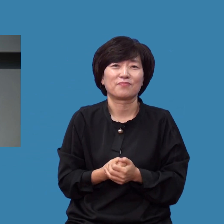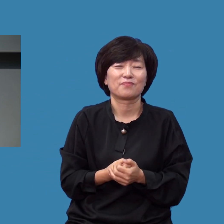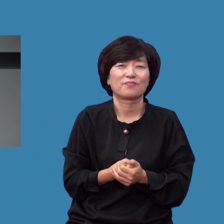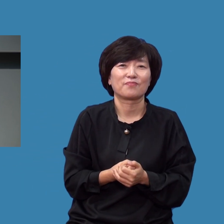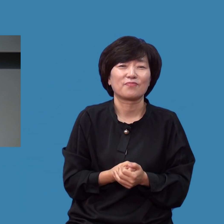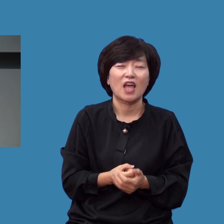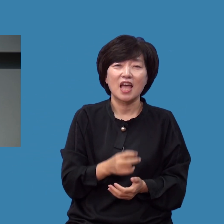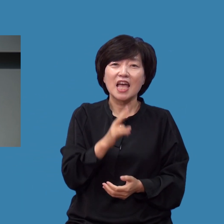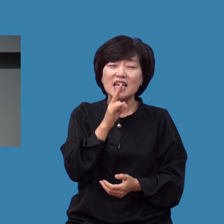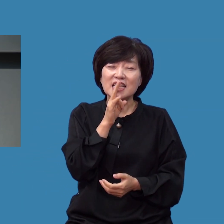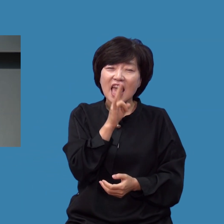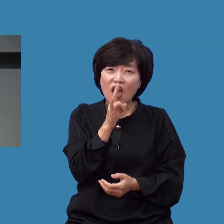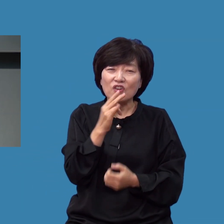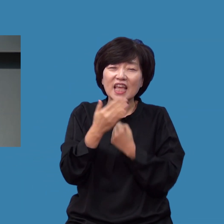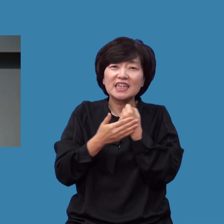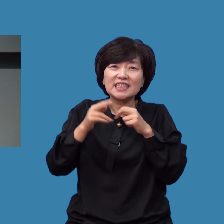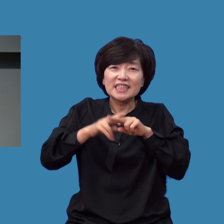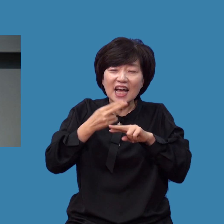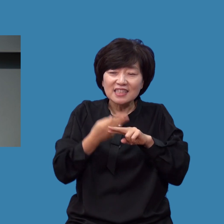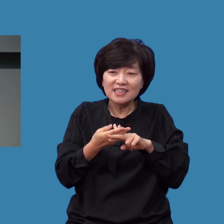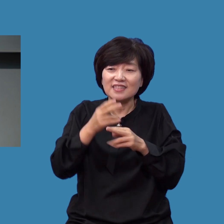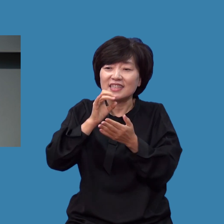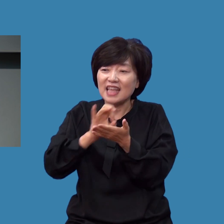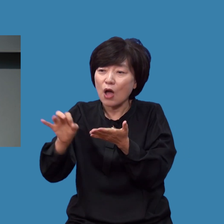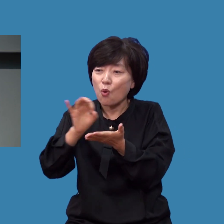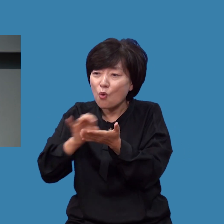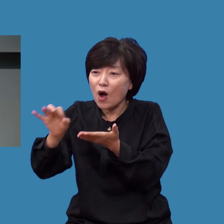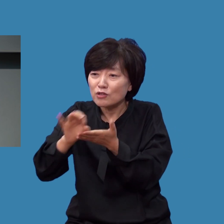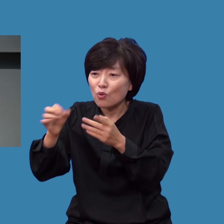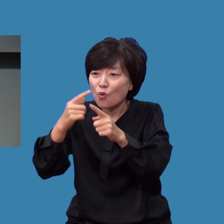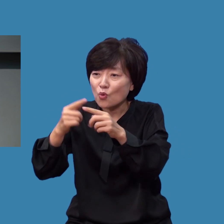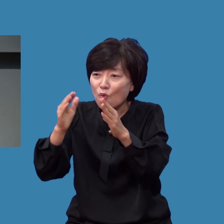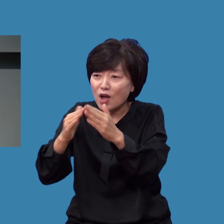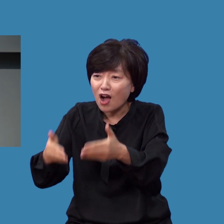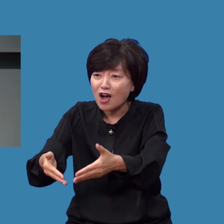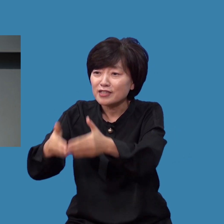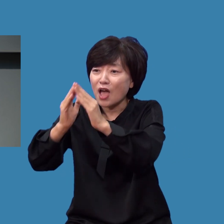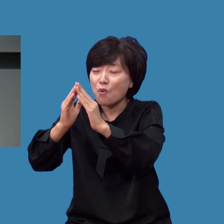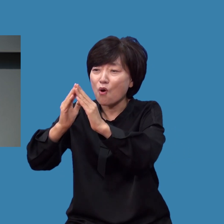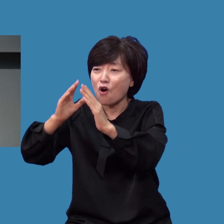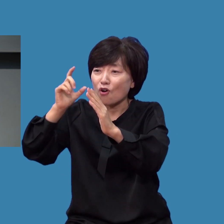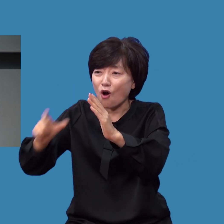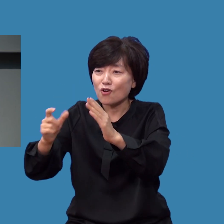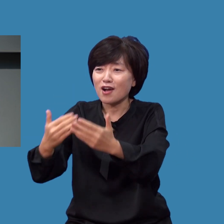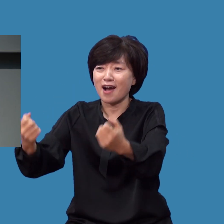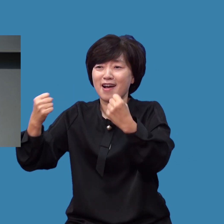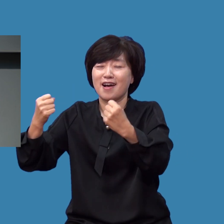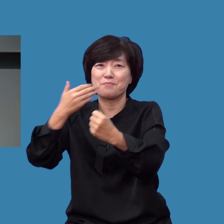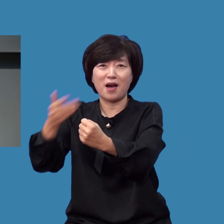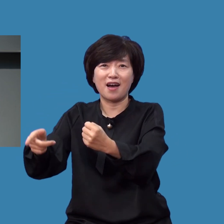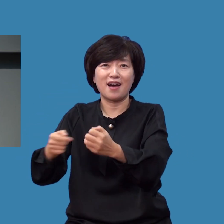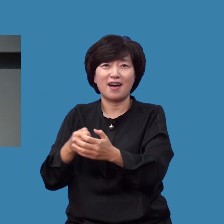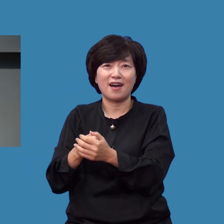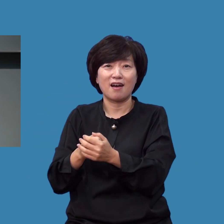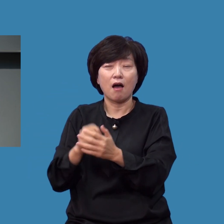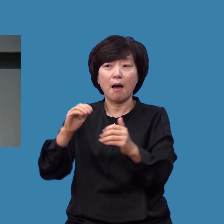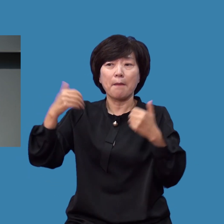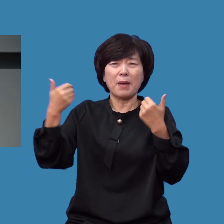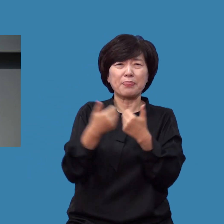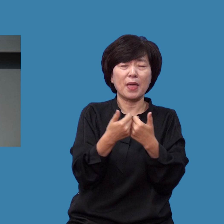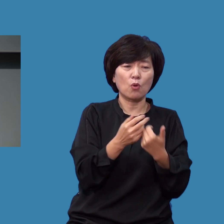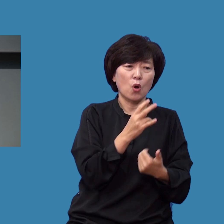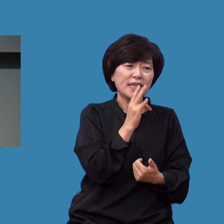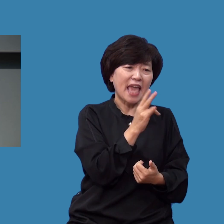은사는 사용하면 할수록 교회가 더 세워져 가고 건강해져 가고 튼튼해지게 됩니다. 그래서 반대로 예언의 은사를 막 교회